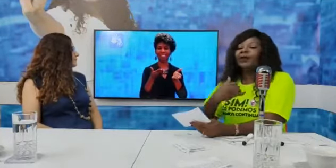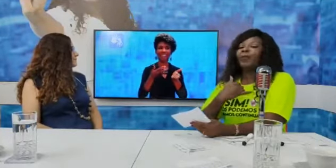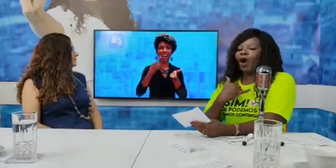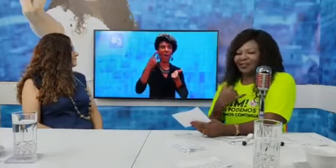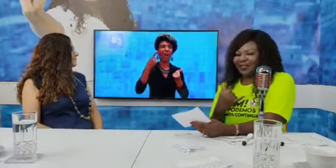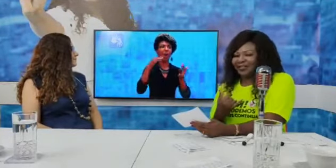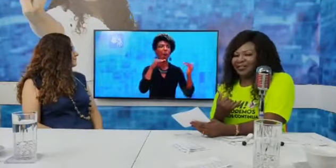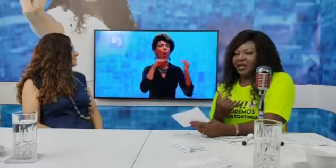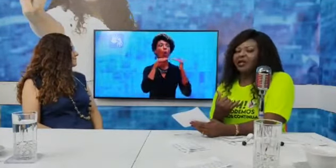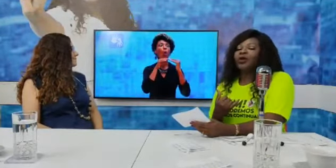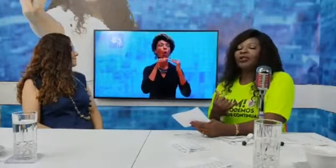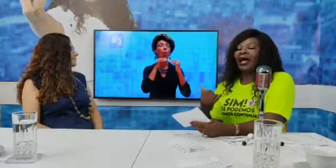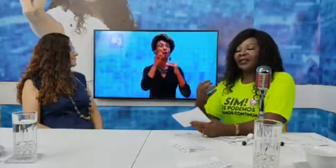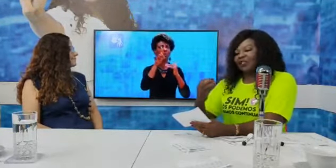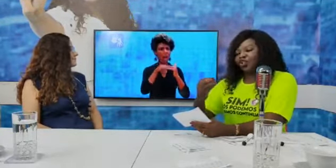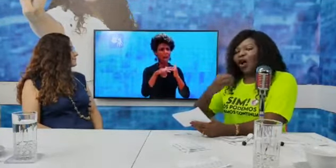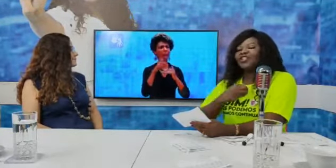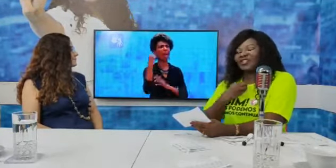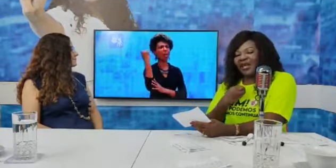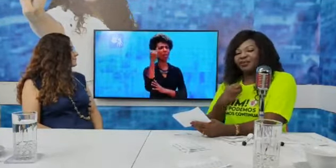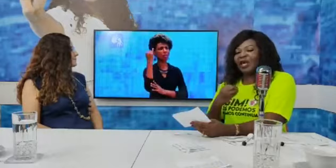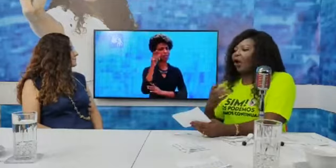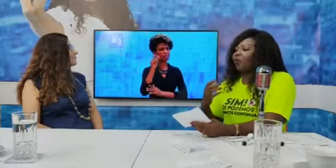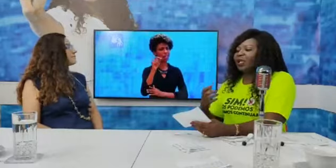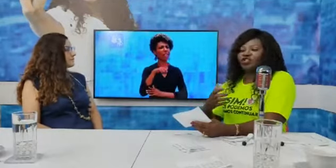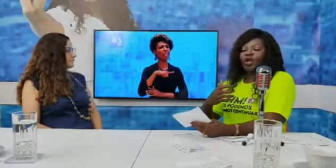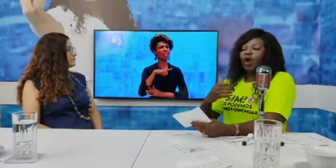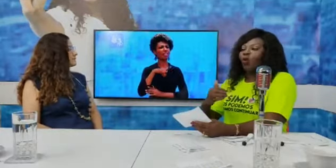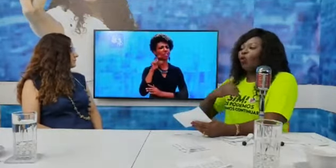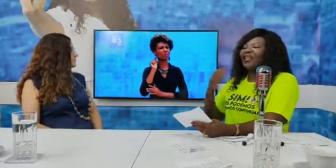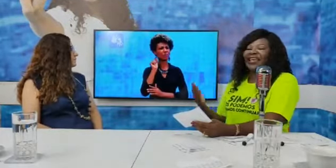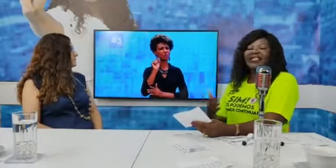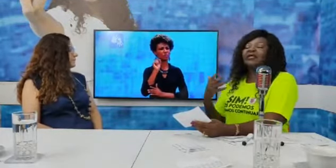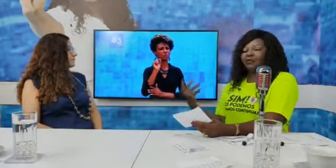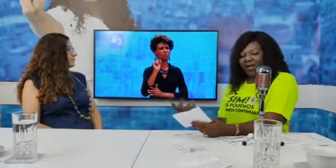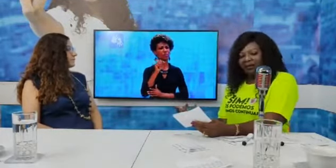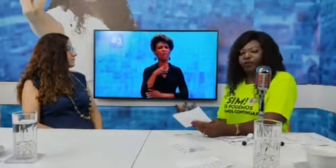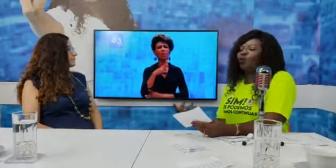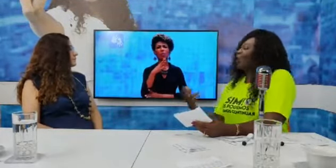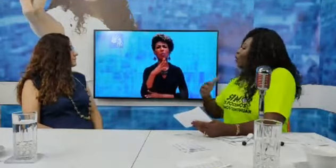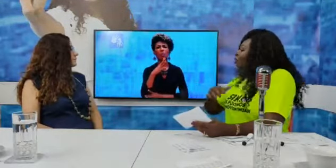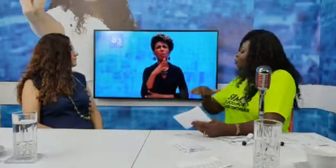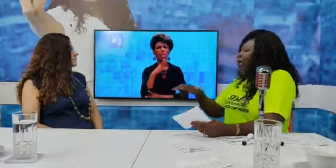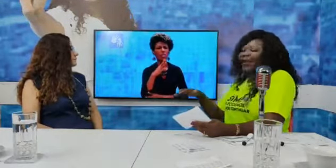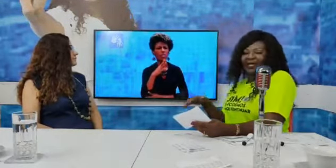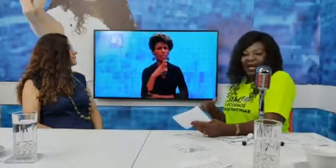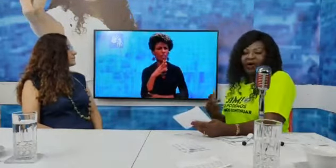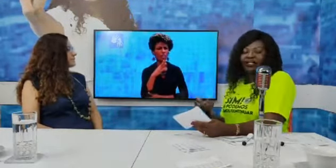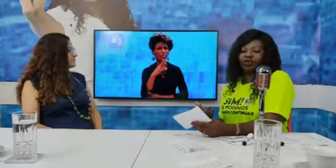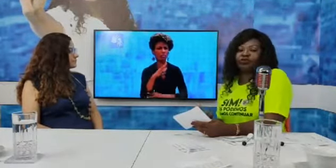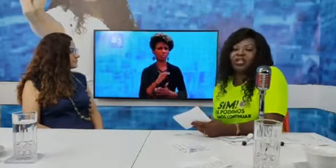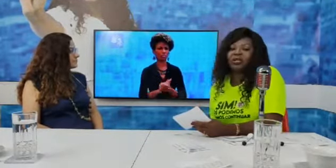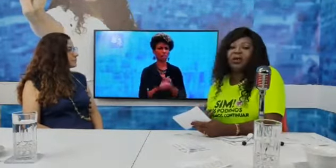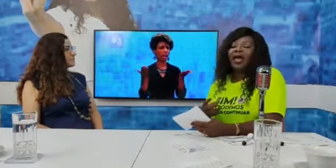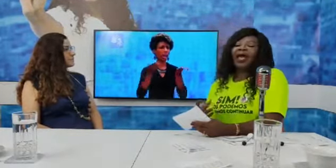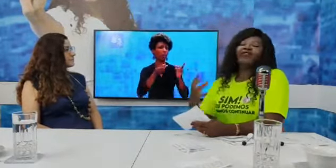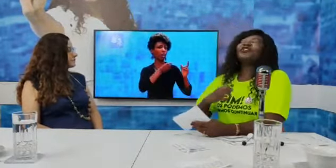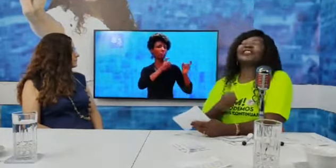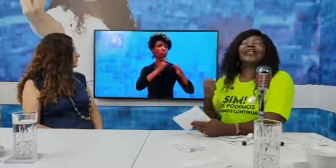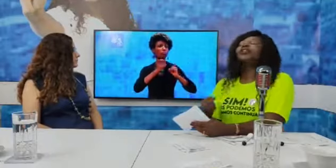da importância de nós termos realmente o conhecimento, porque quando estar aqui agora